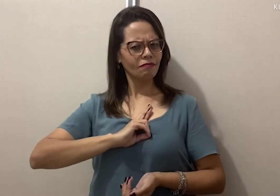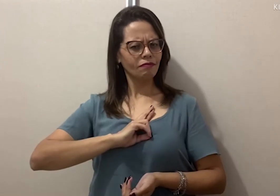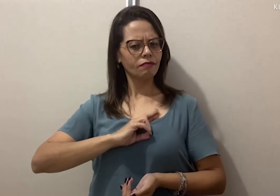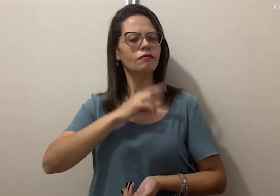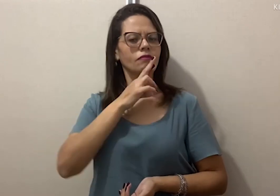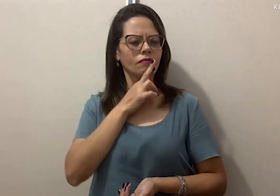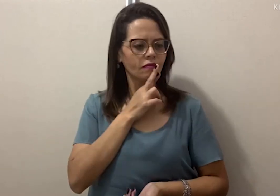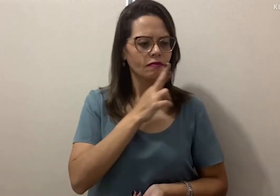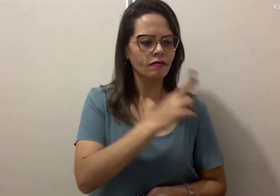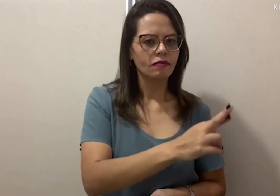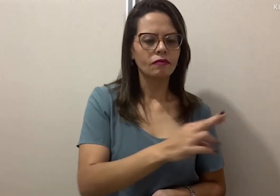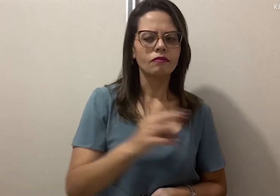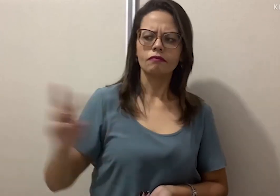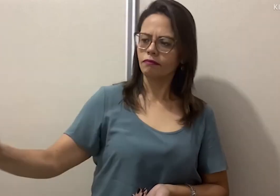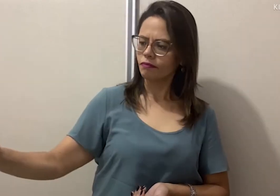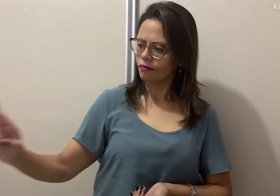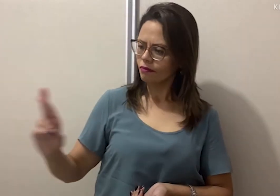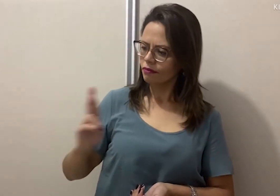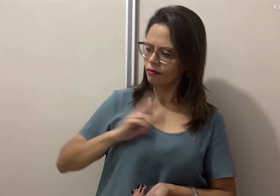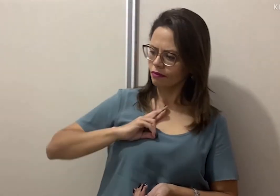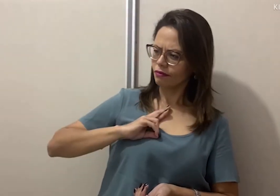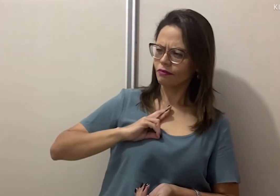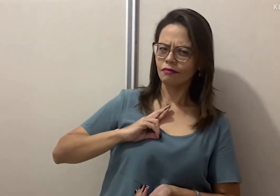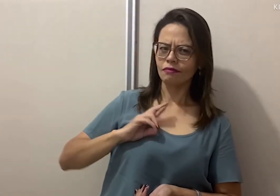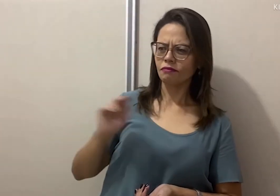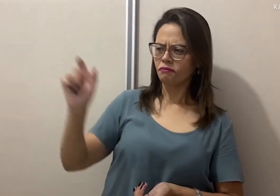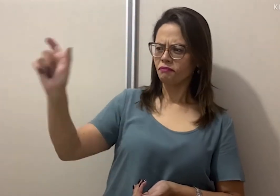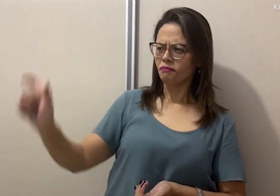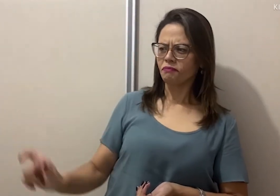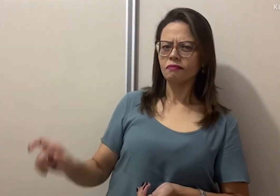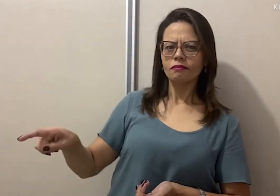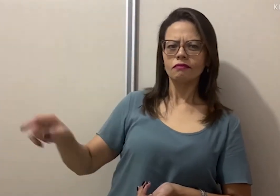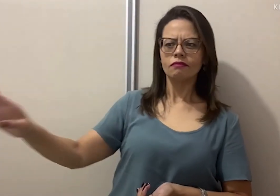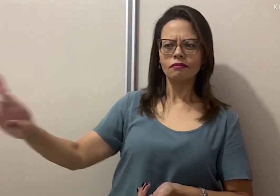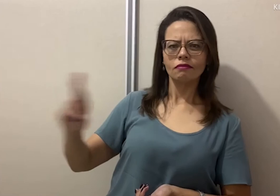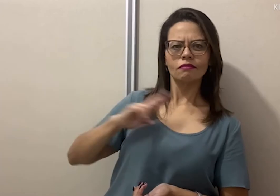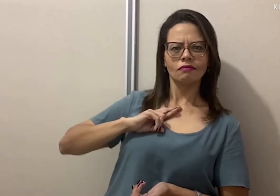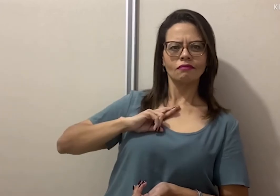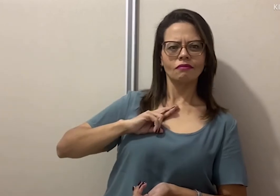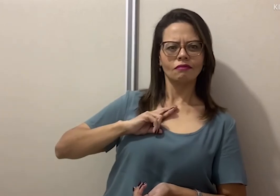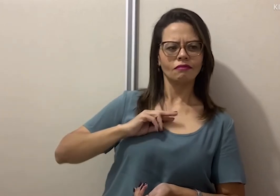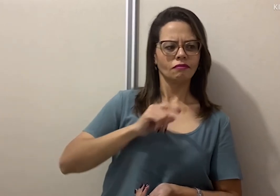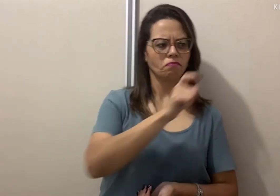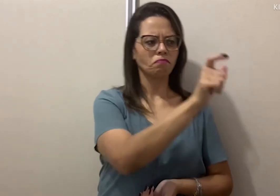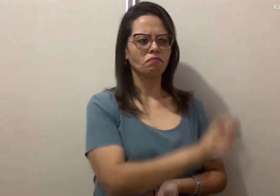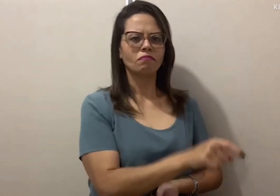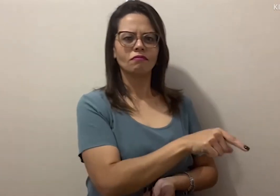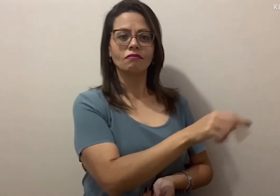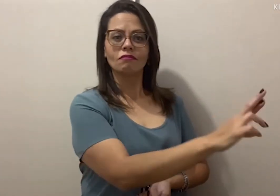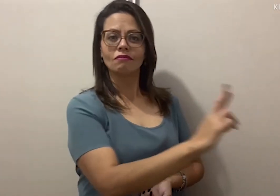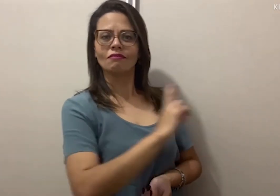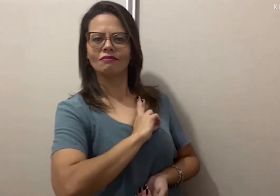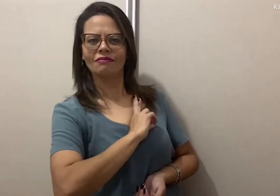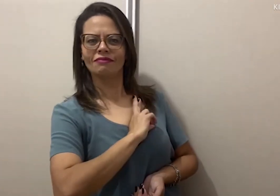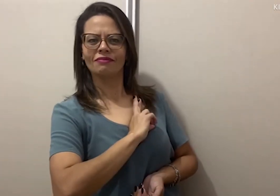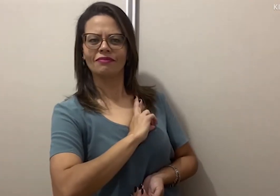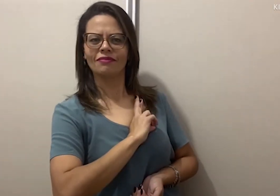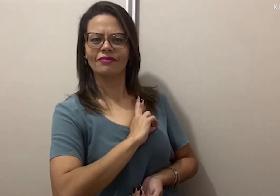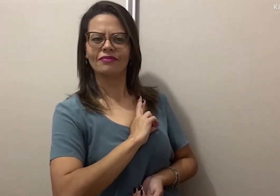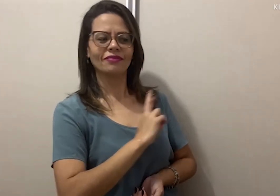Eu respondo, você me responde, eu respondo a ele, ela me responde. Quem está ali, né? Direcional, me responde.